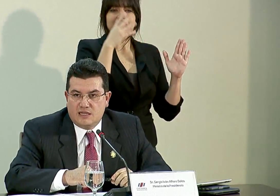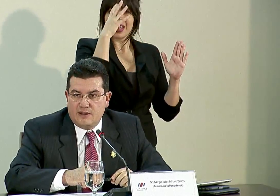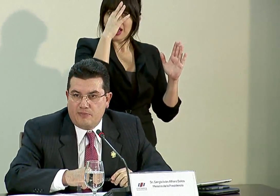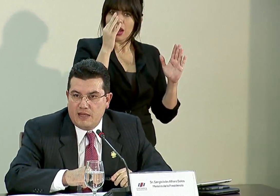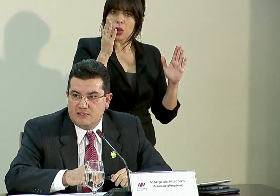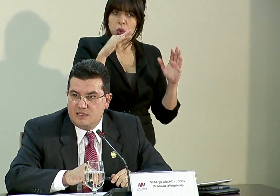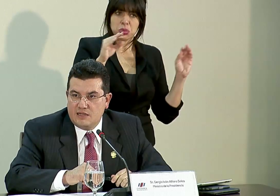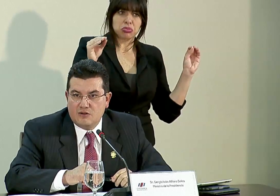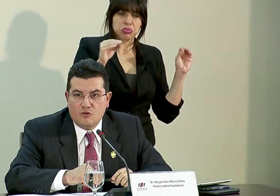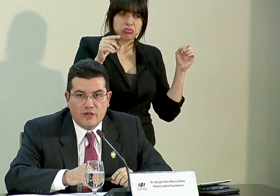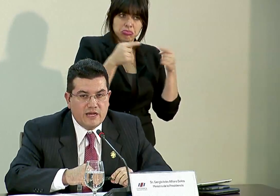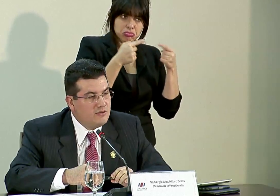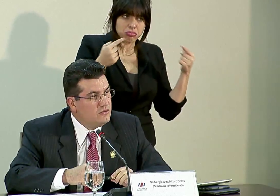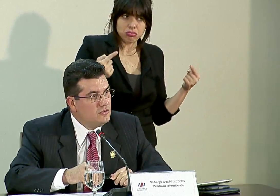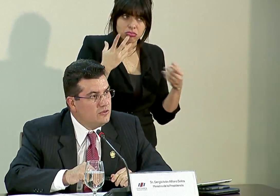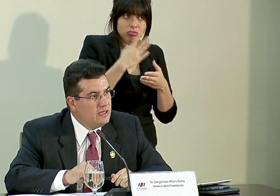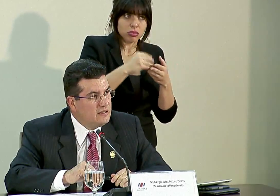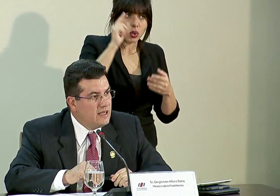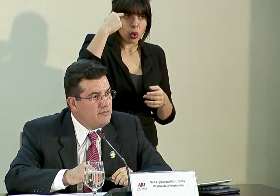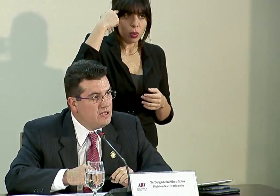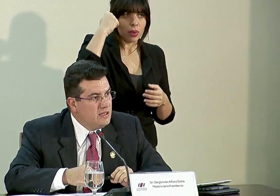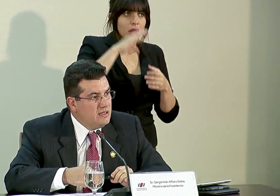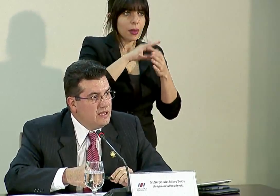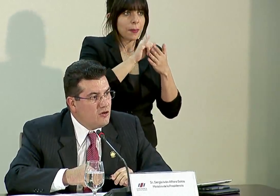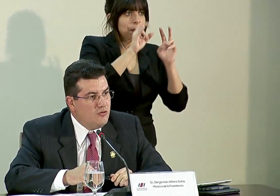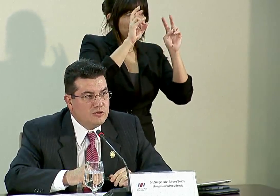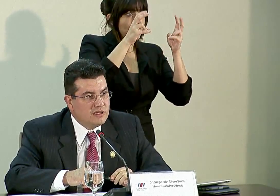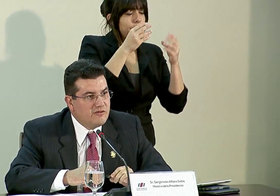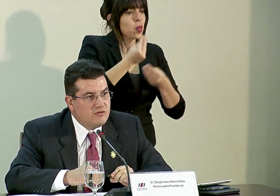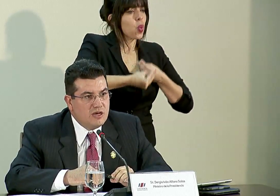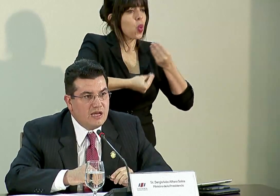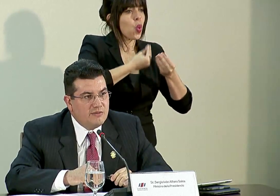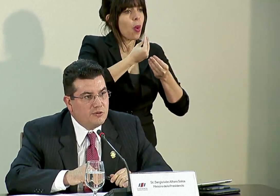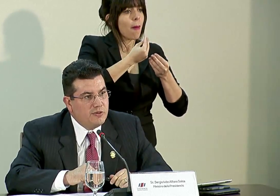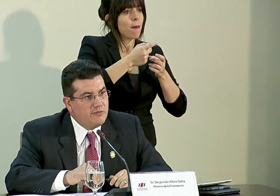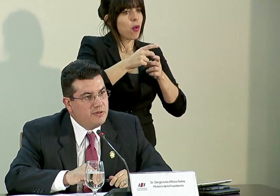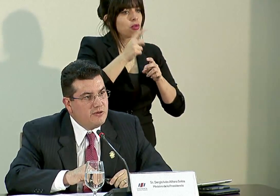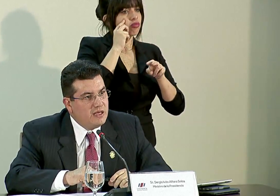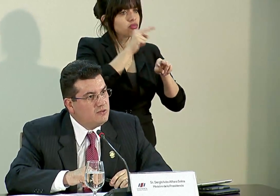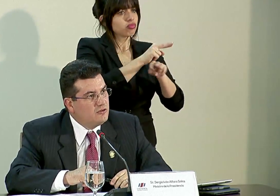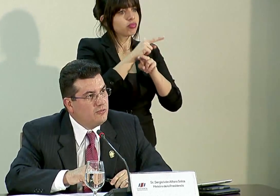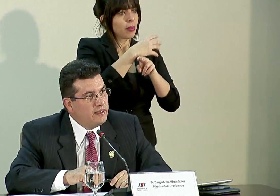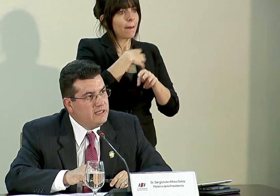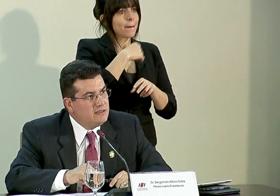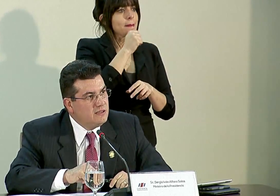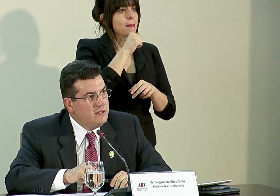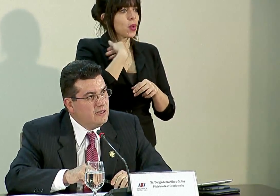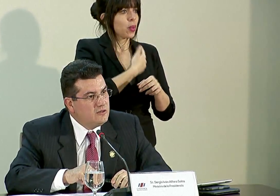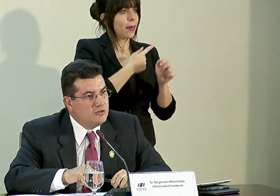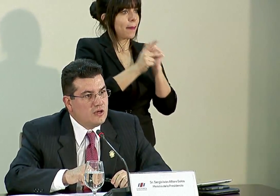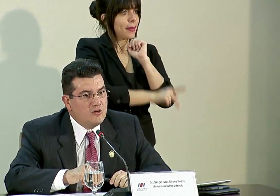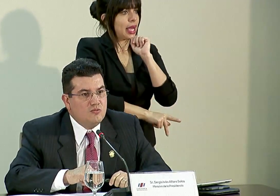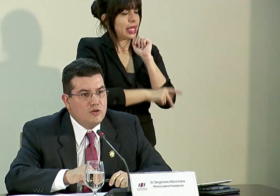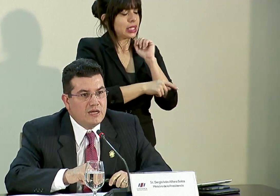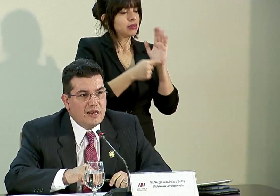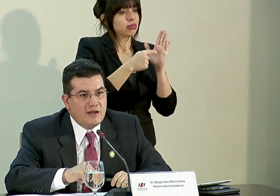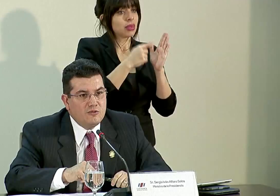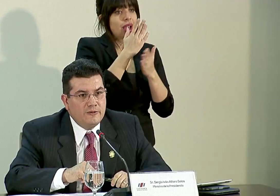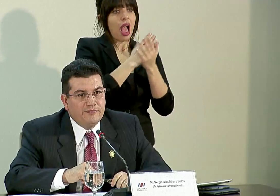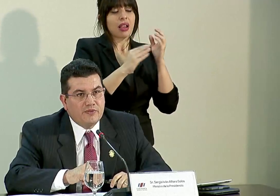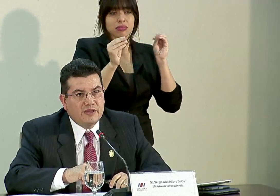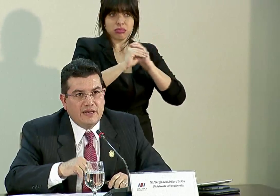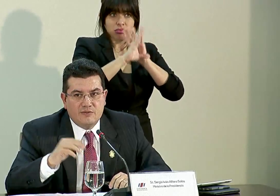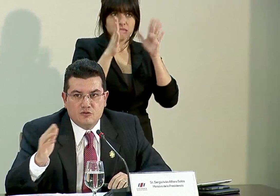discrepancia en el gobierno sobre el tema de cómo está regulada la propiedad privada en nuestro país eso es algo muy